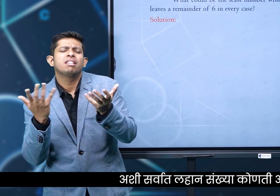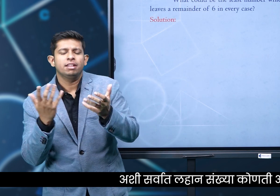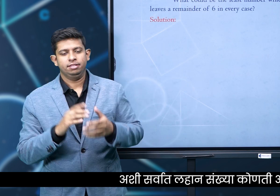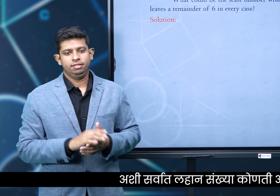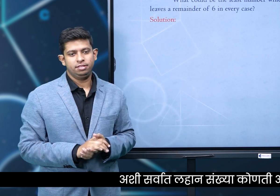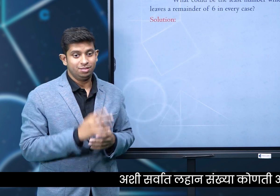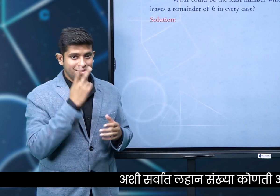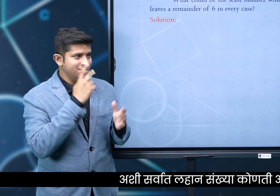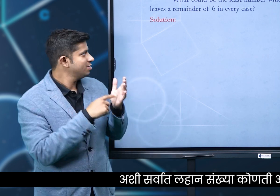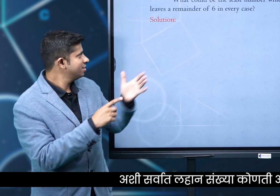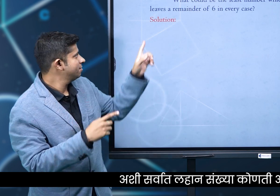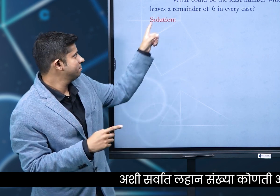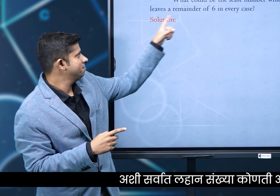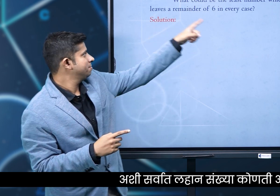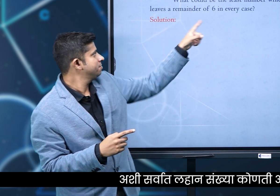संख्या कोणती असू शकते?